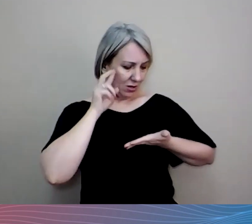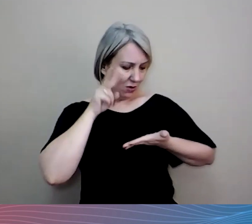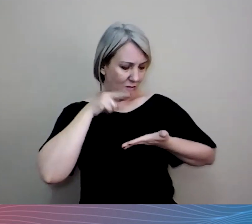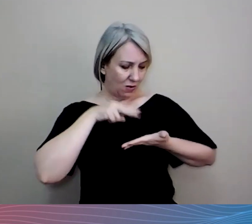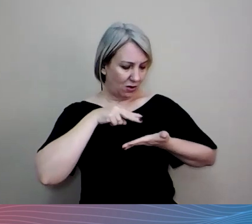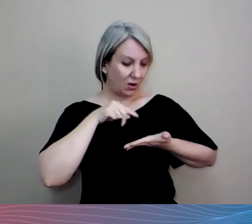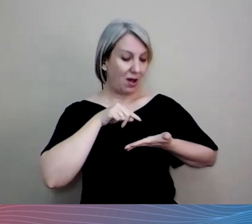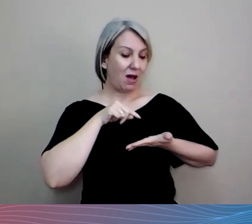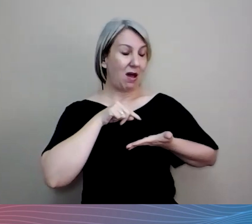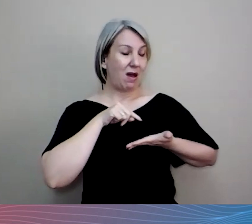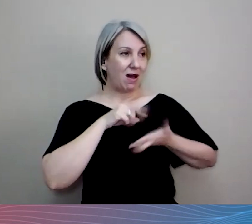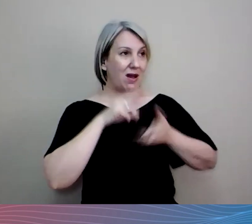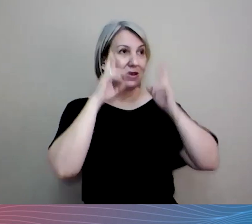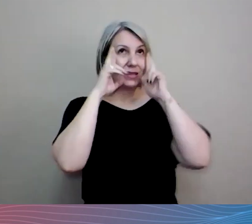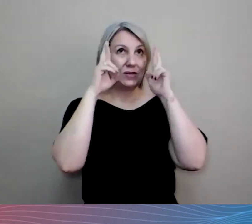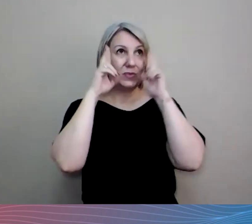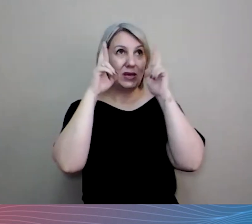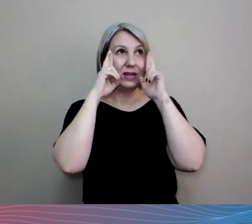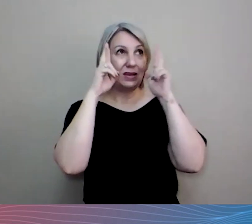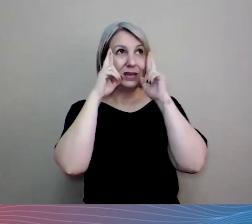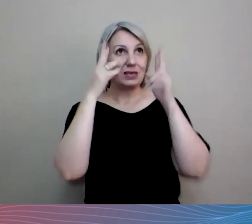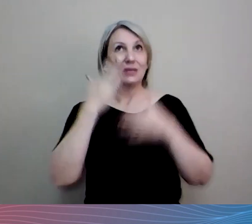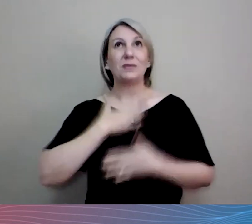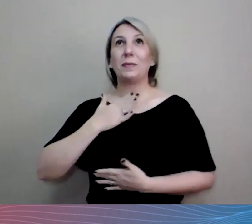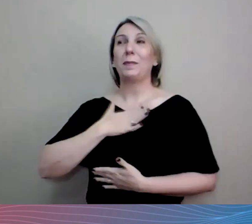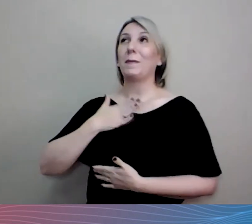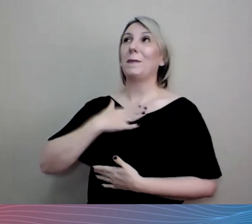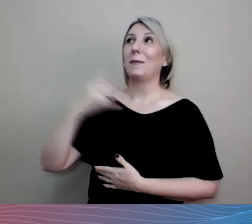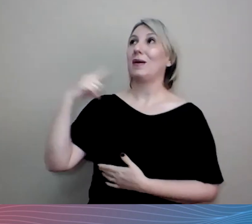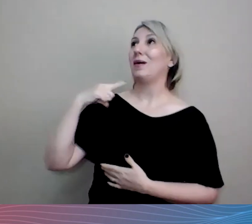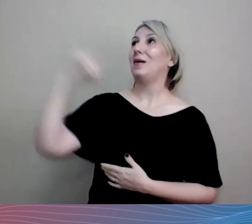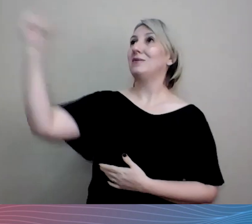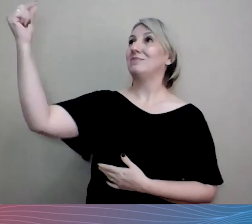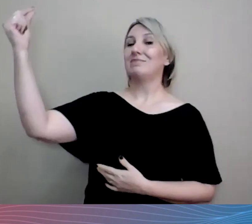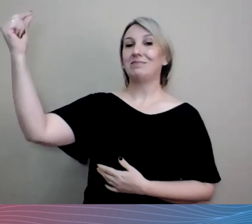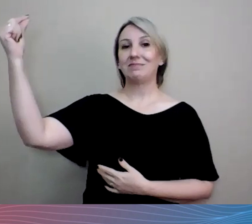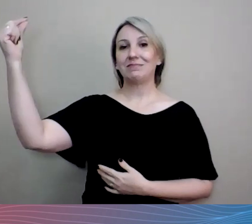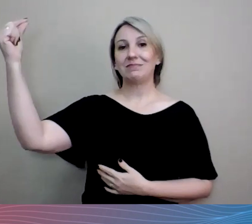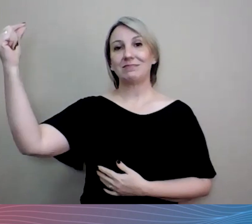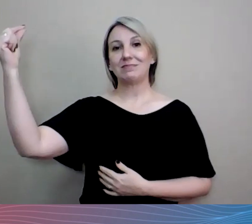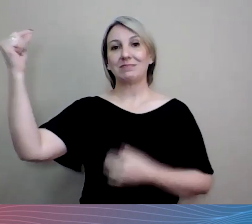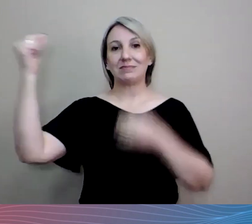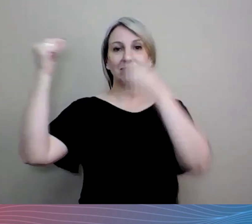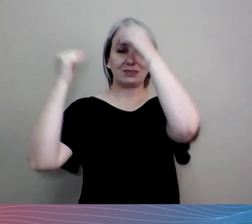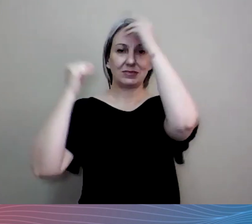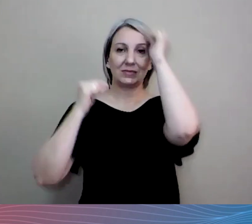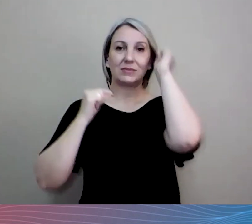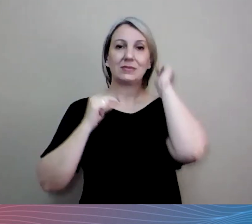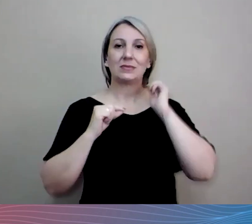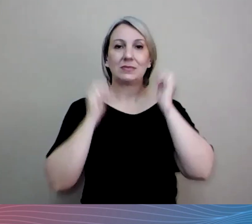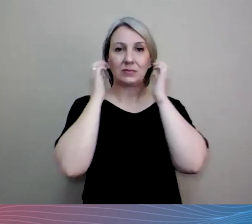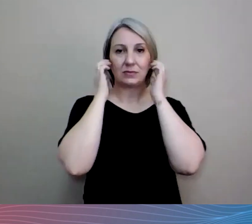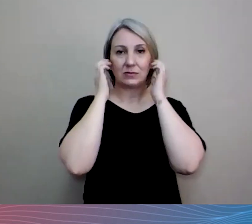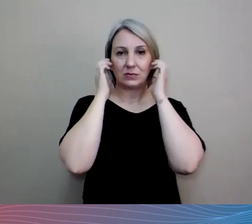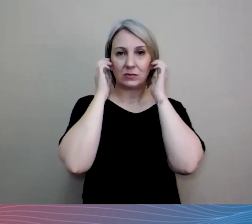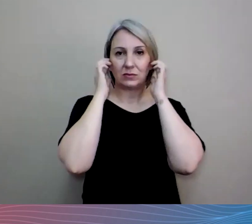é a esperança que Deus tem quando nos chamou, né? E quando